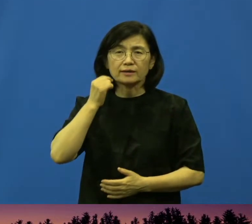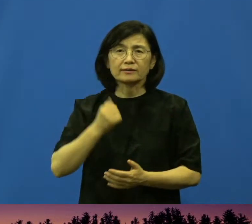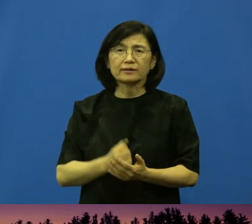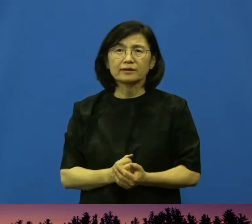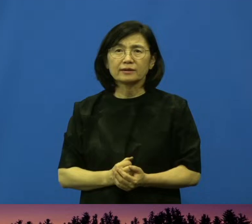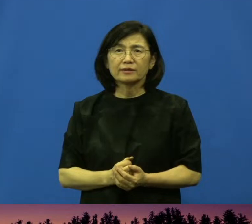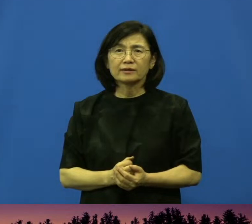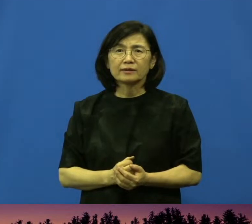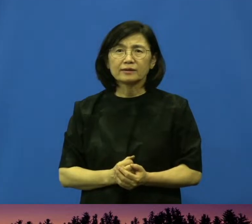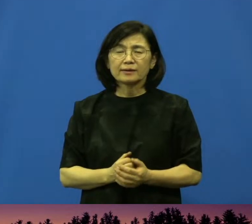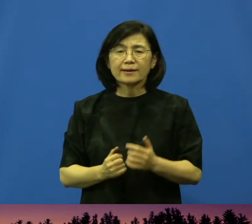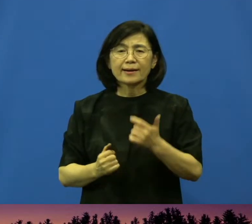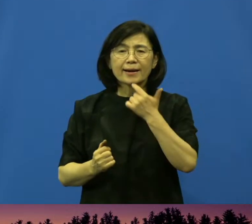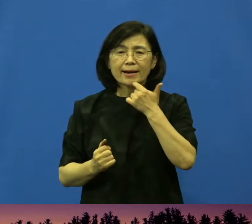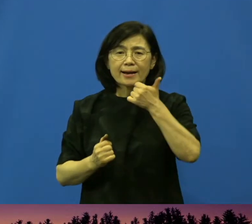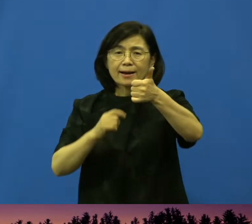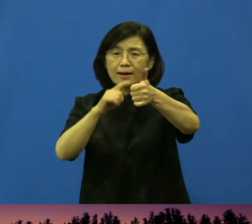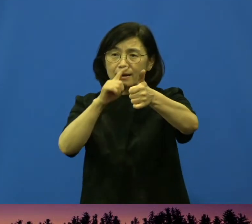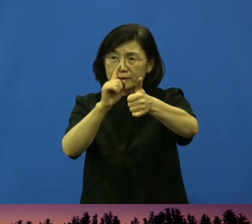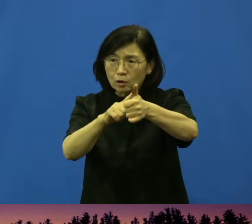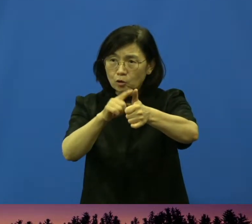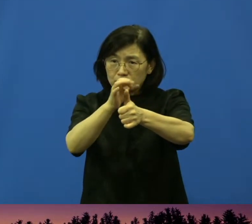그는 하나님 없이도 잘 살았어요.